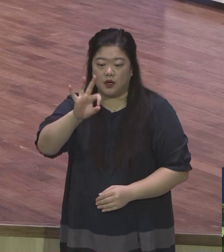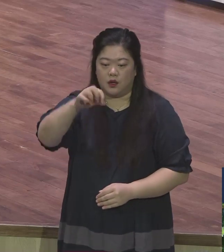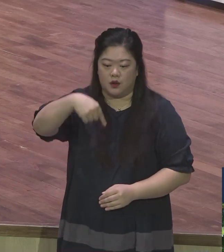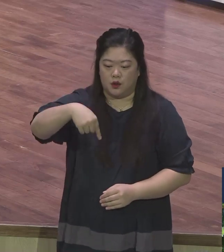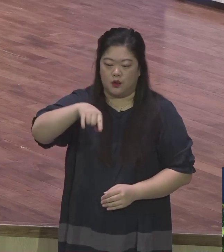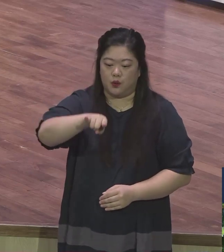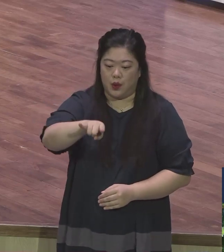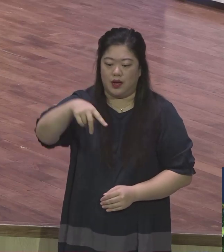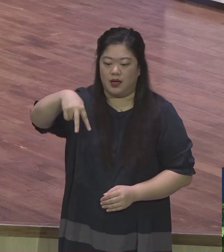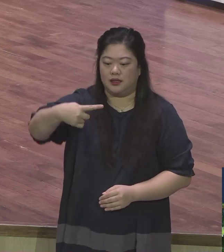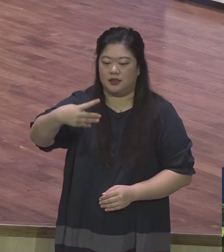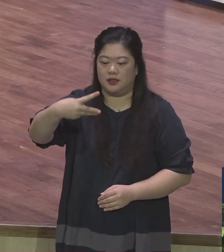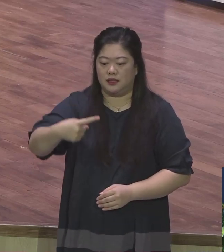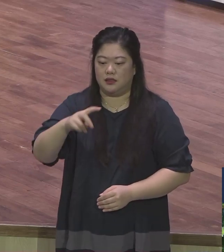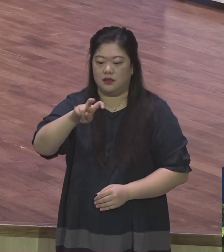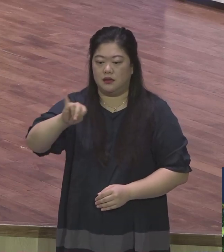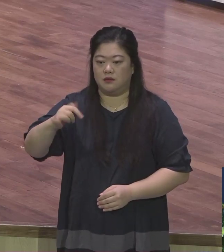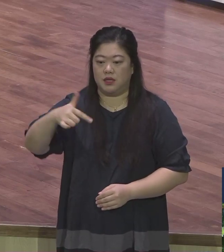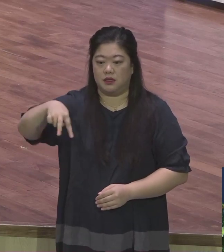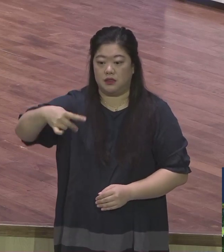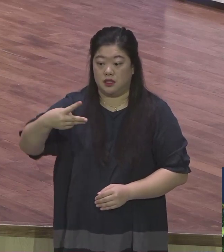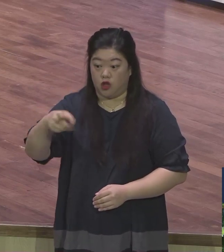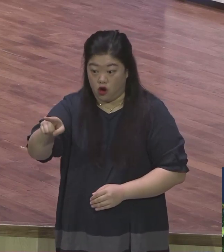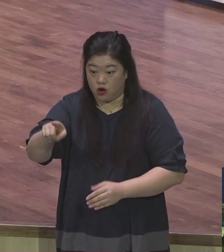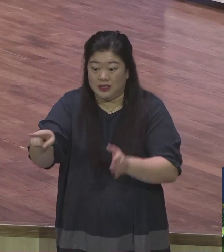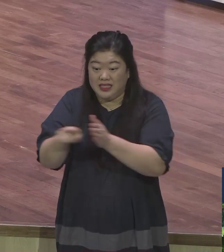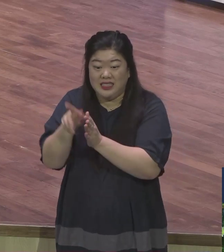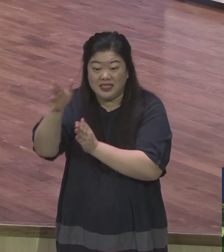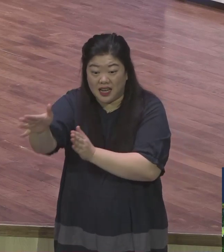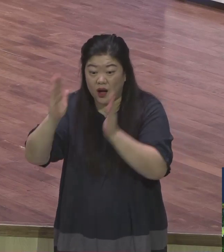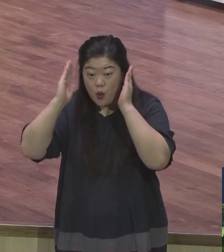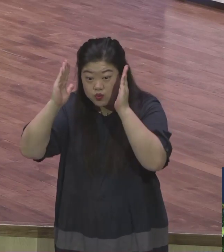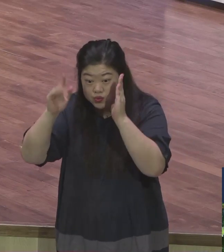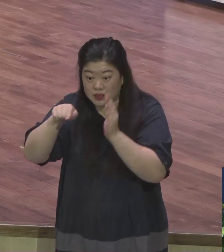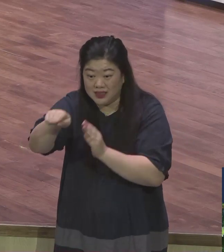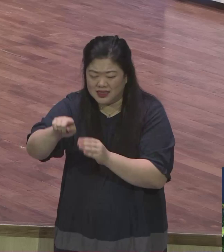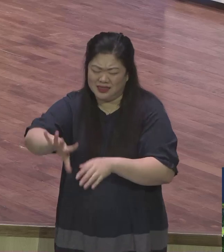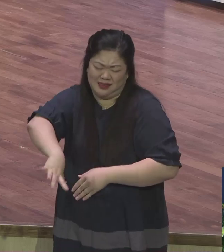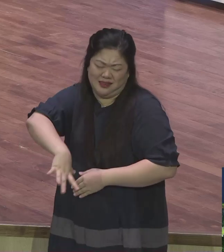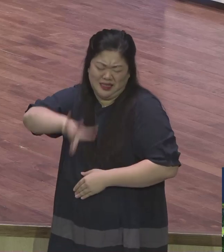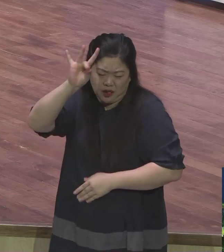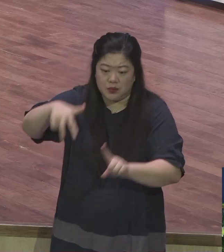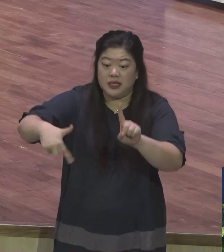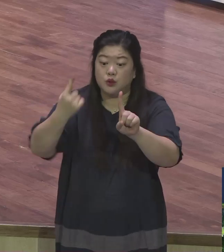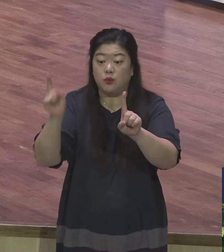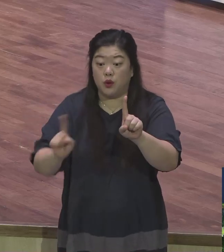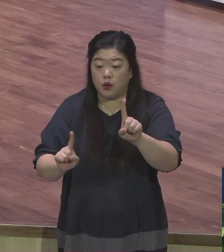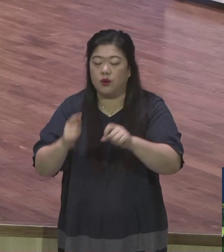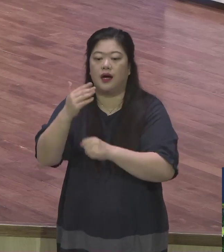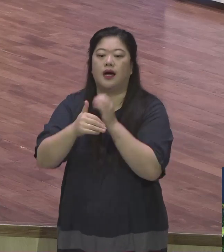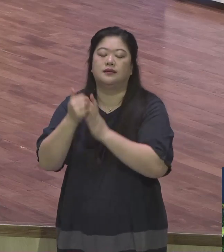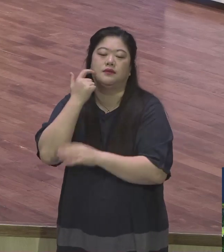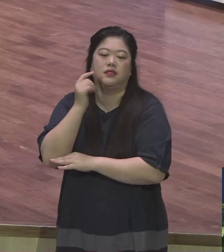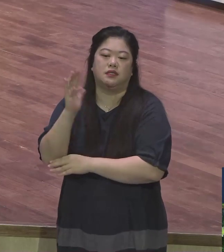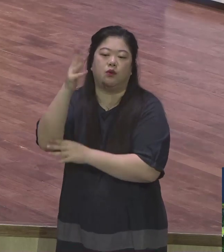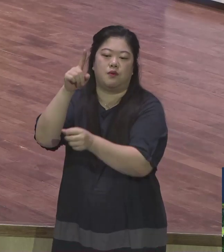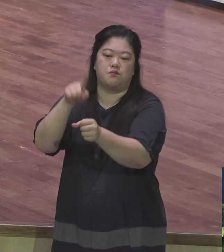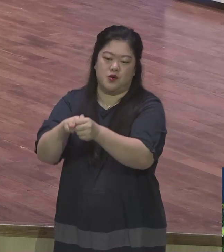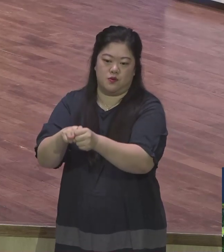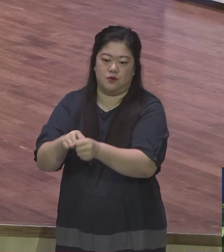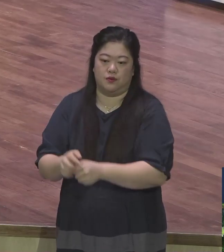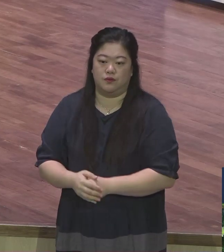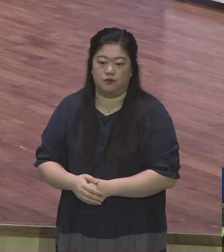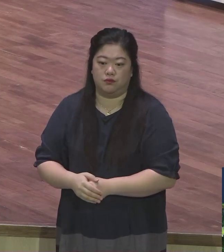사람이 제일 되는 목적 하나님의 영광을 위하여 하나님의 영광을 위하지 않은 것은 아무